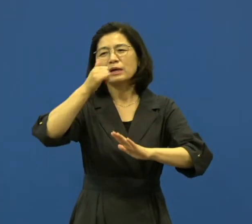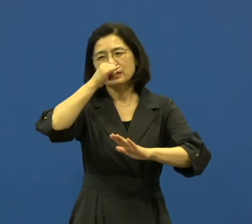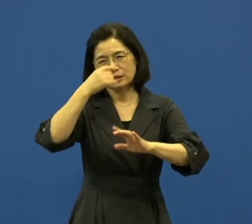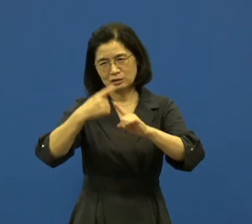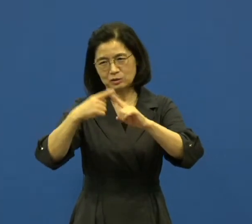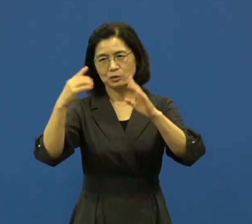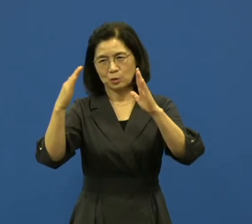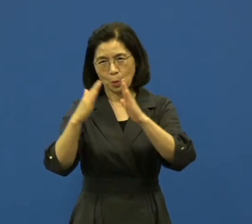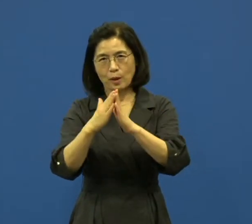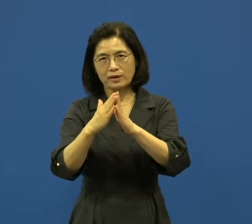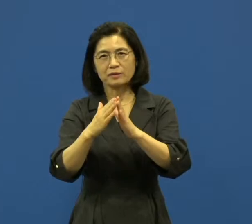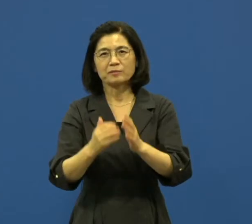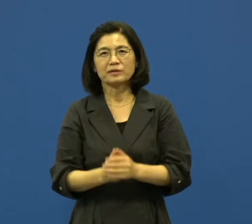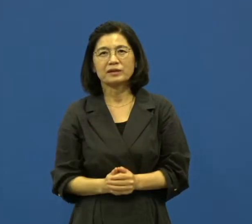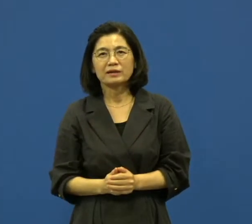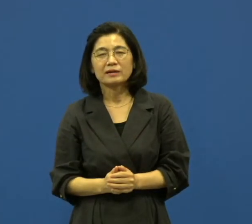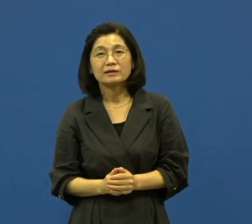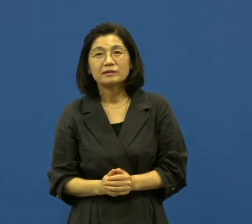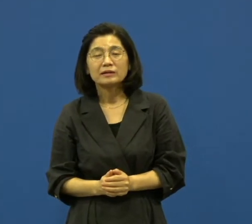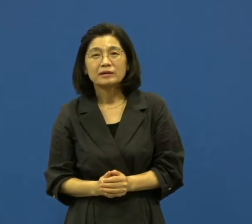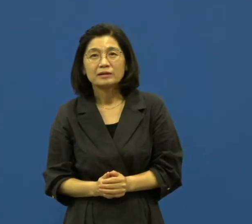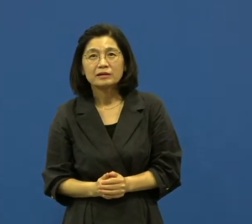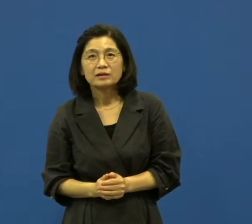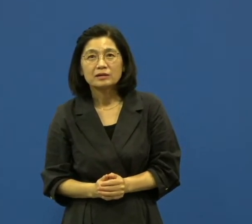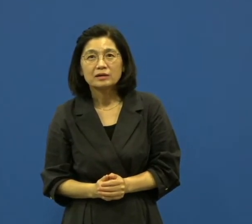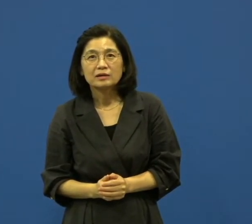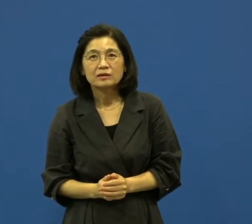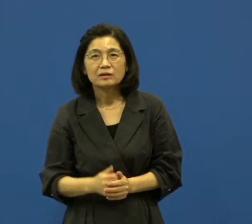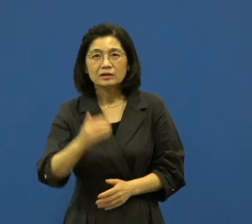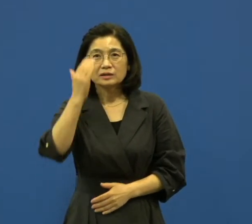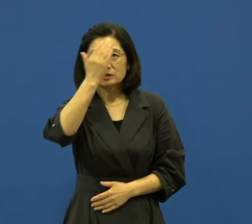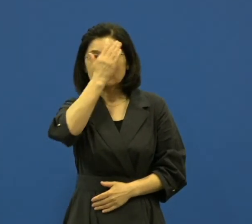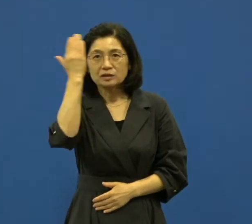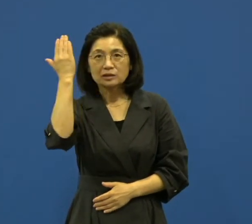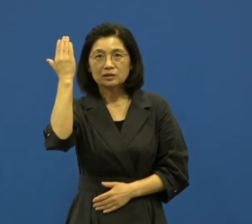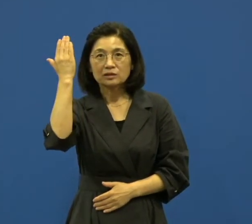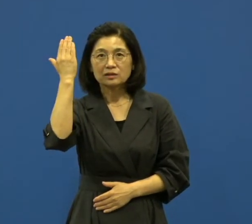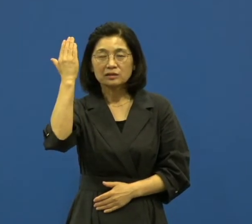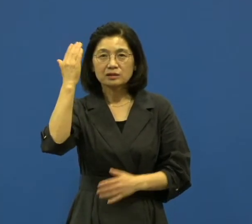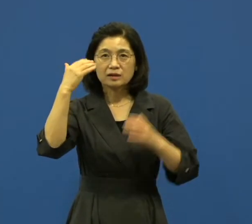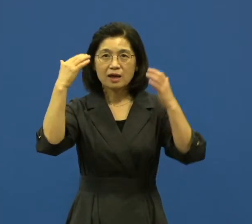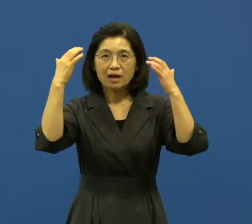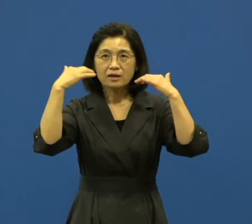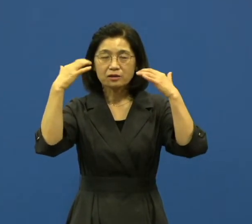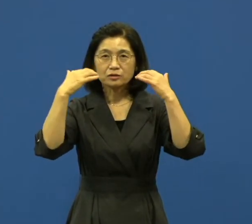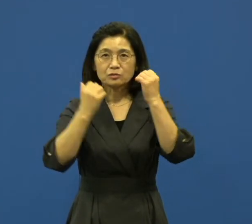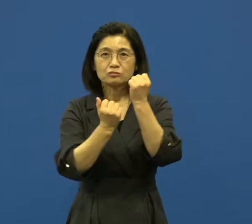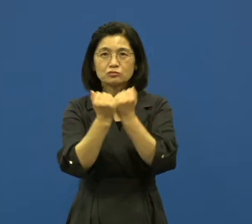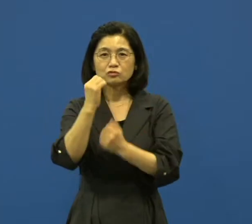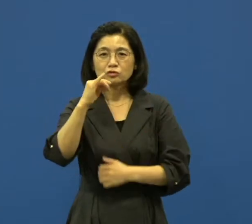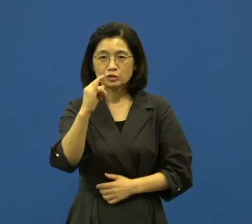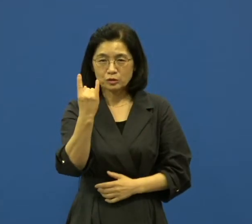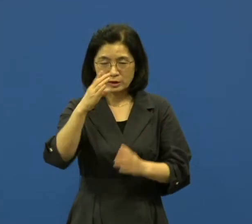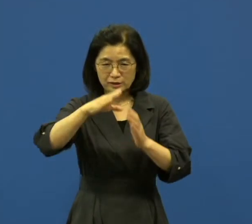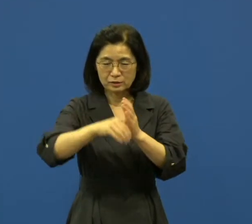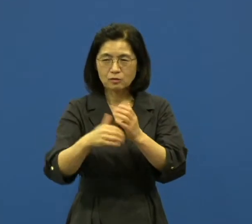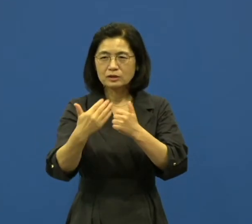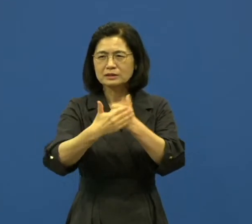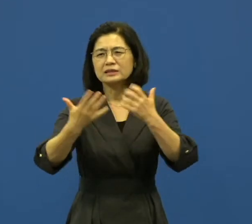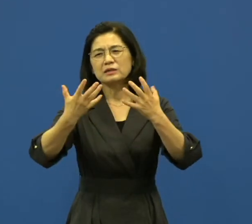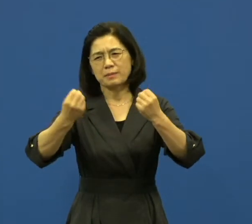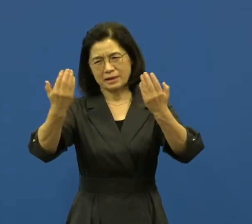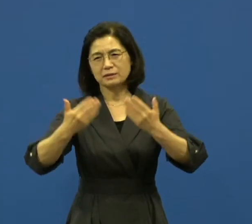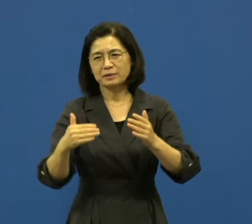아이들이 굉장히 은혜를 많이 받았습니다. 청년들도 그렇고 우리 교회는 미래가 있습니다. 감사를 드립니다.